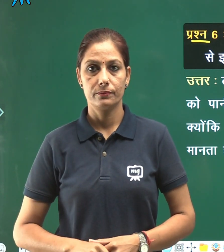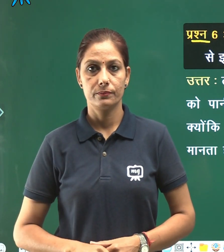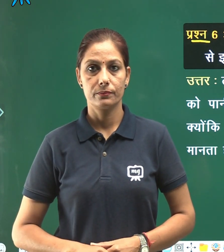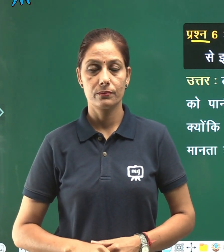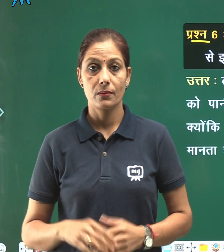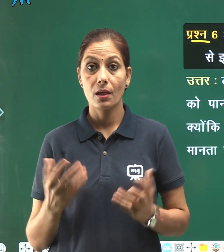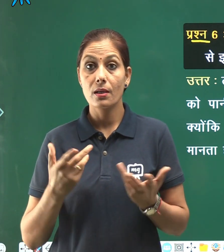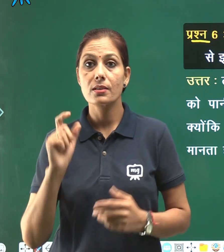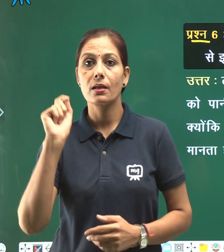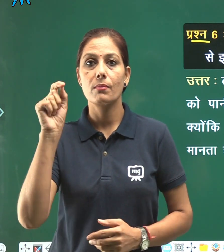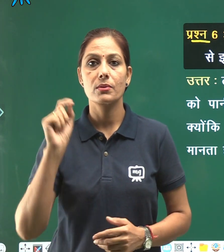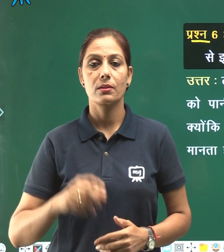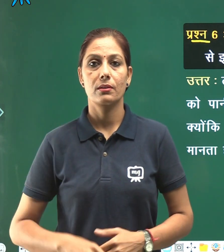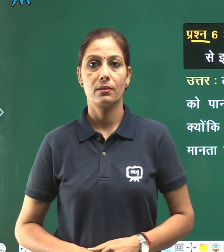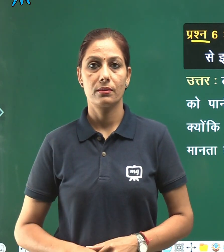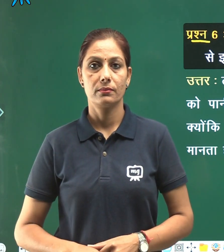किस कार्य से